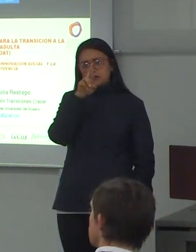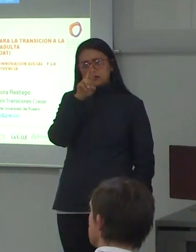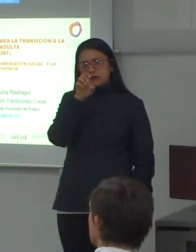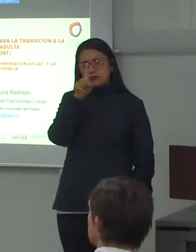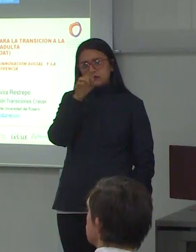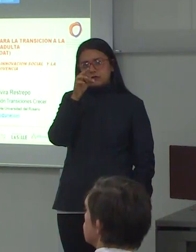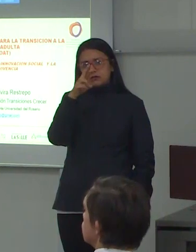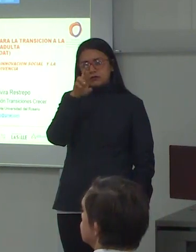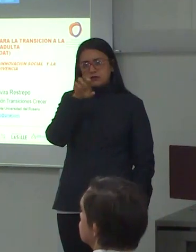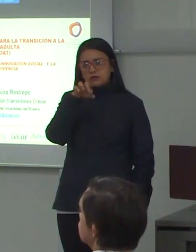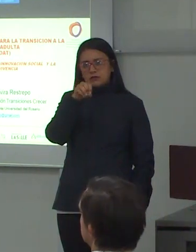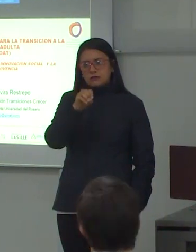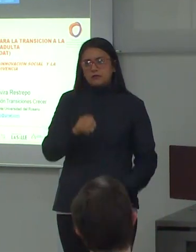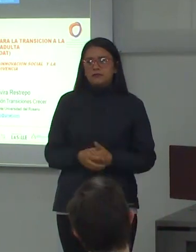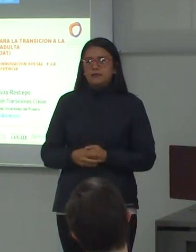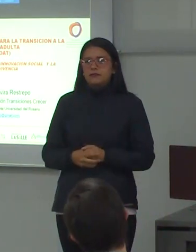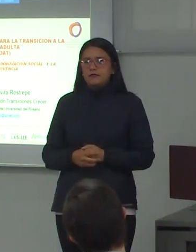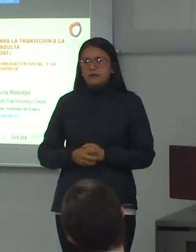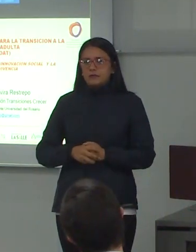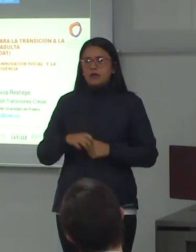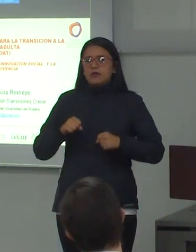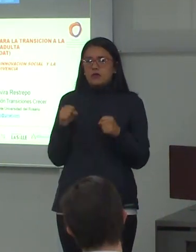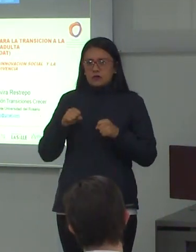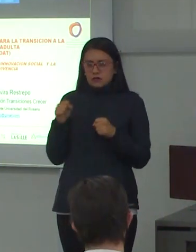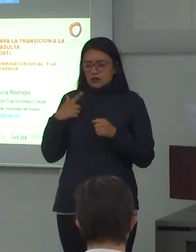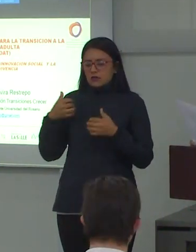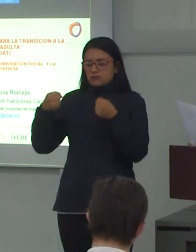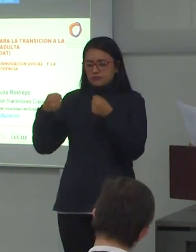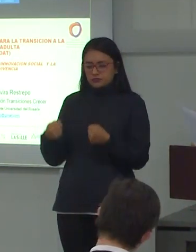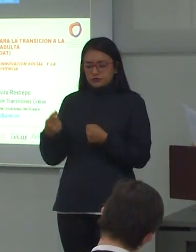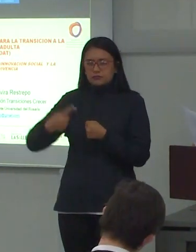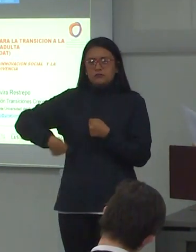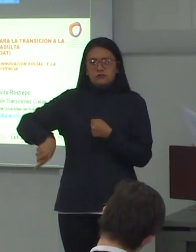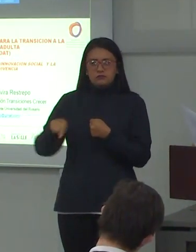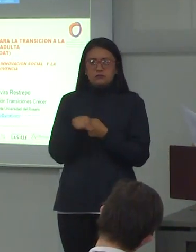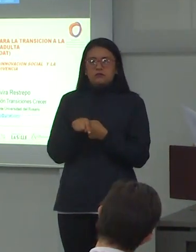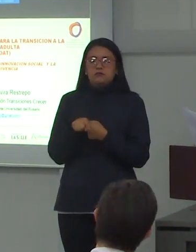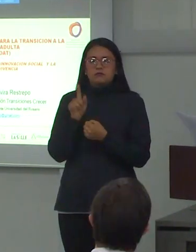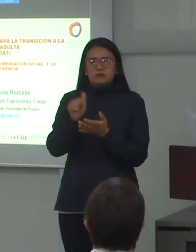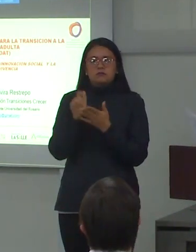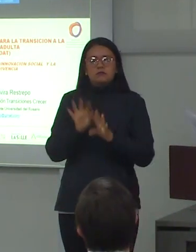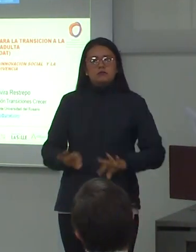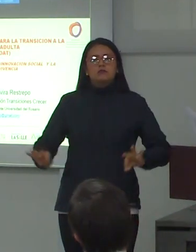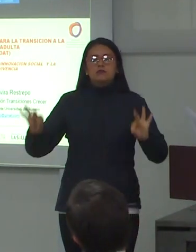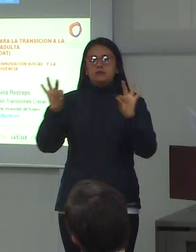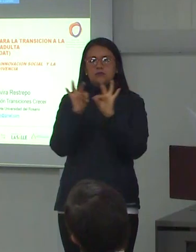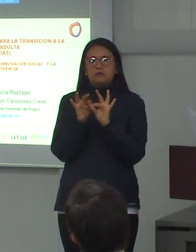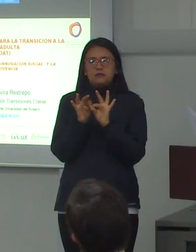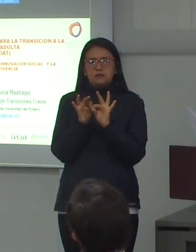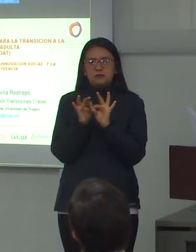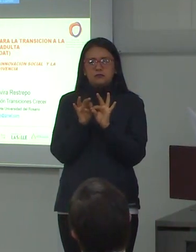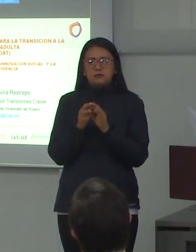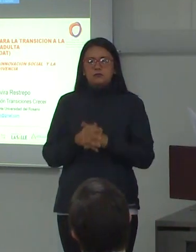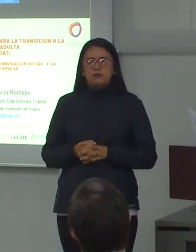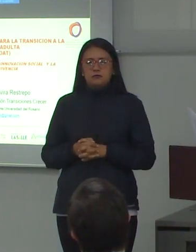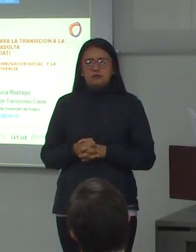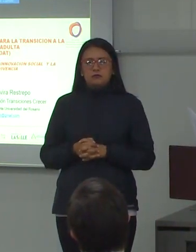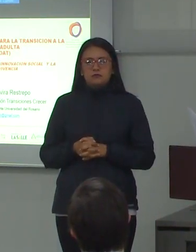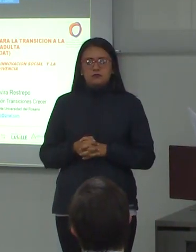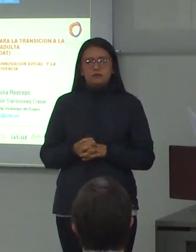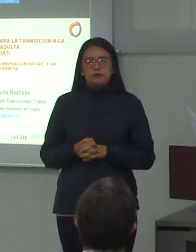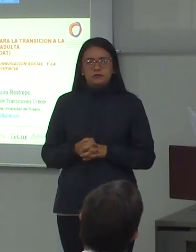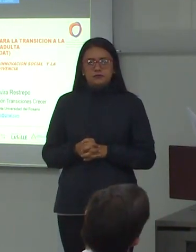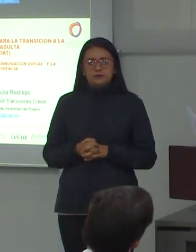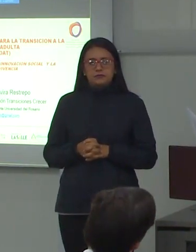desde Bogotá donde ejerce este importante trabajo.